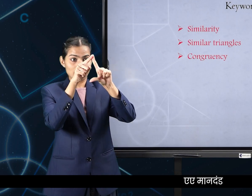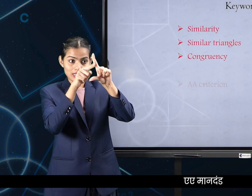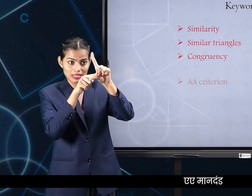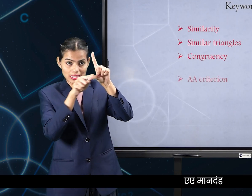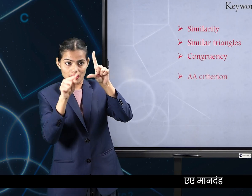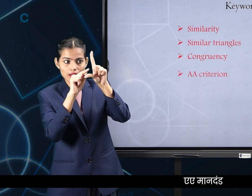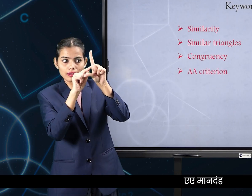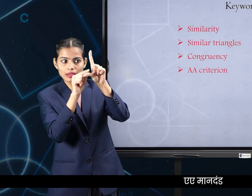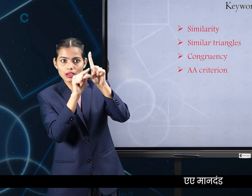ए मानकन,